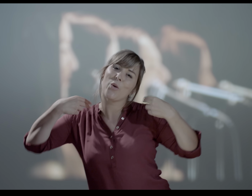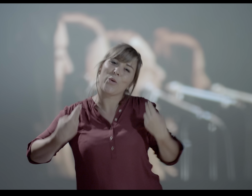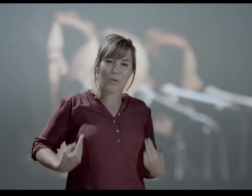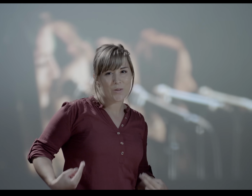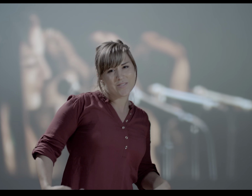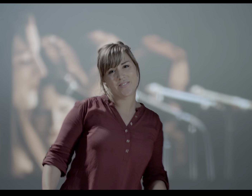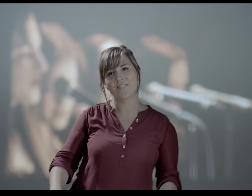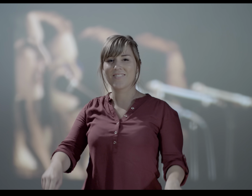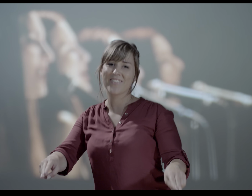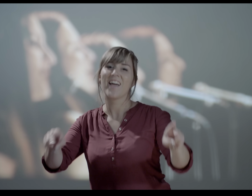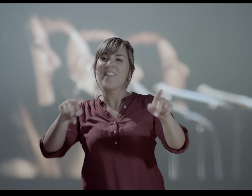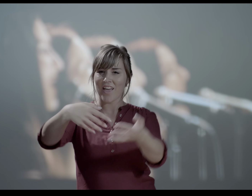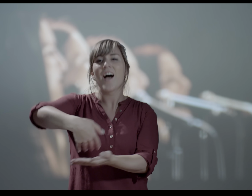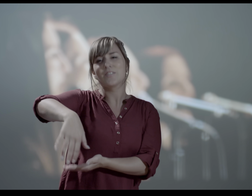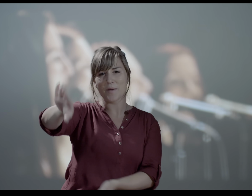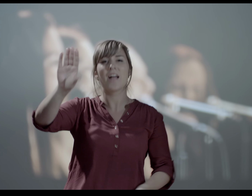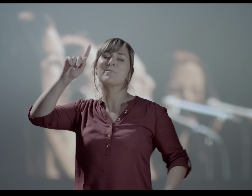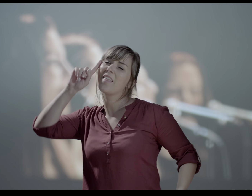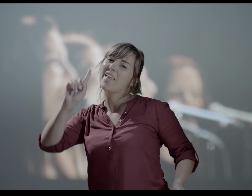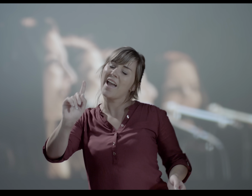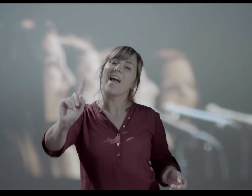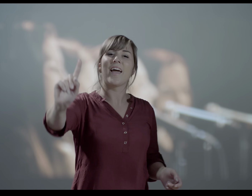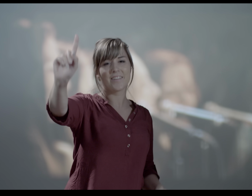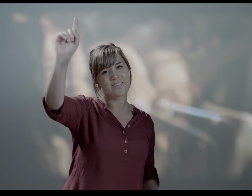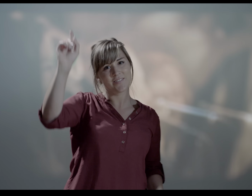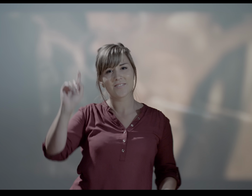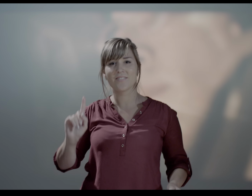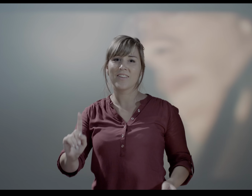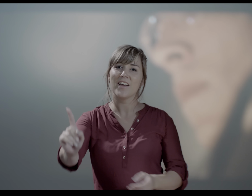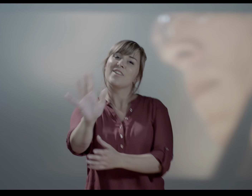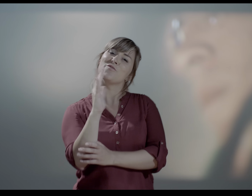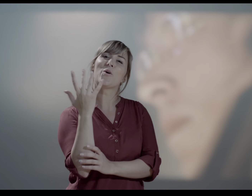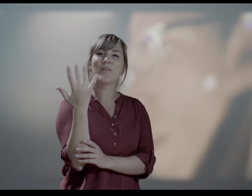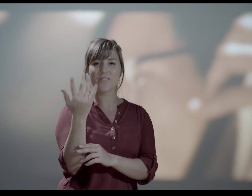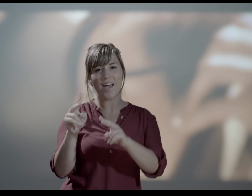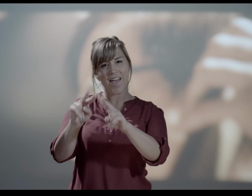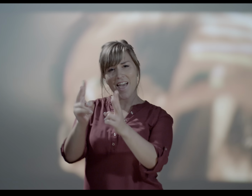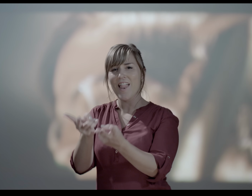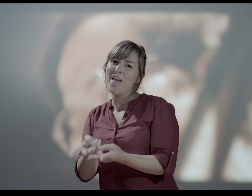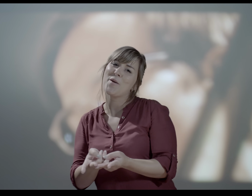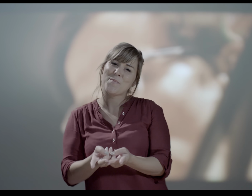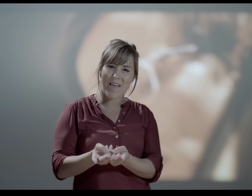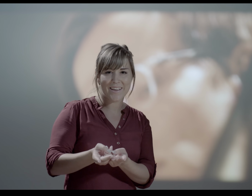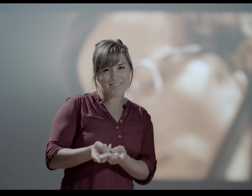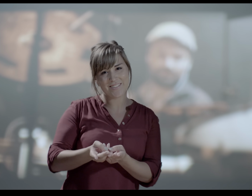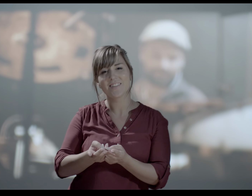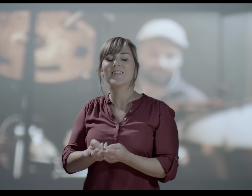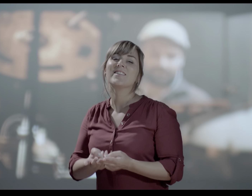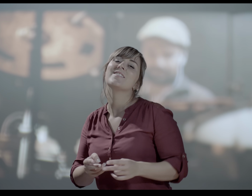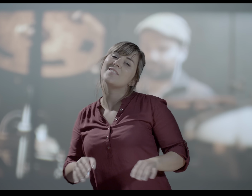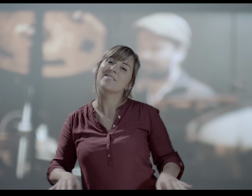Das März, man denkt Das fünfte Element